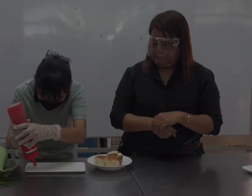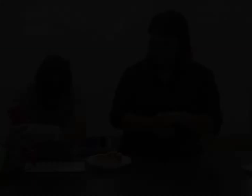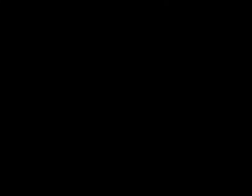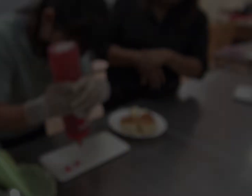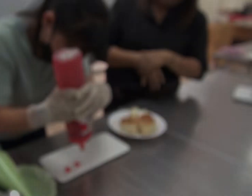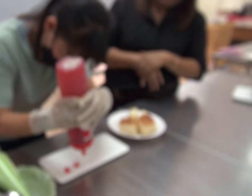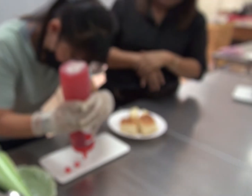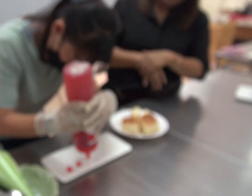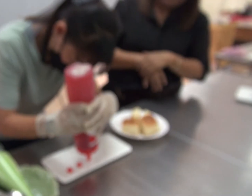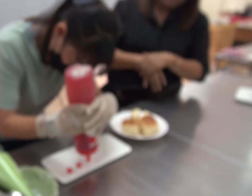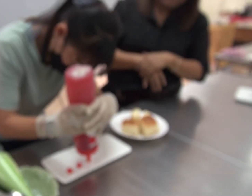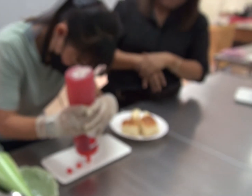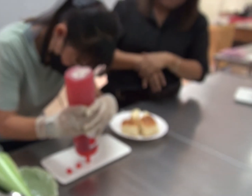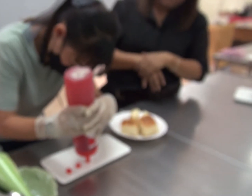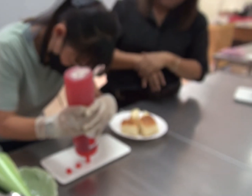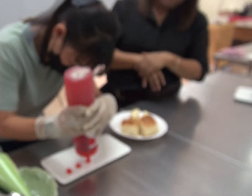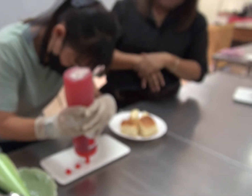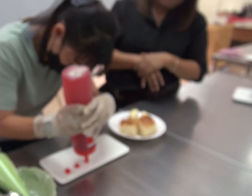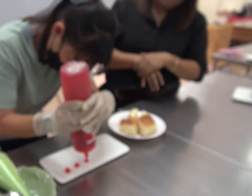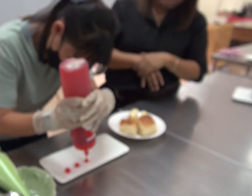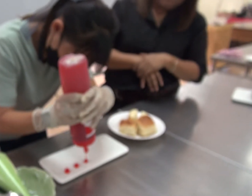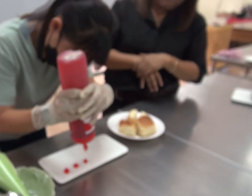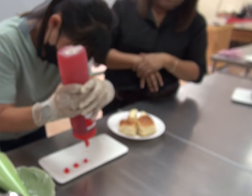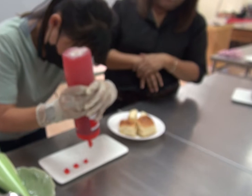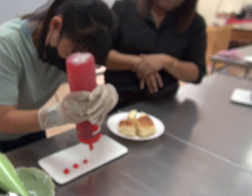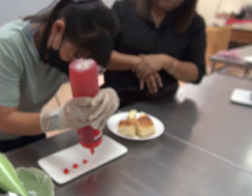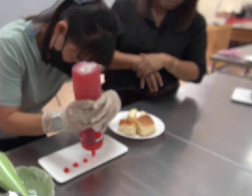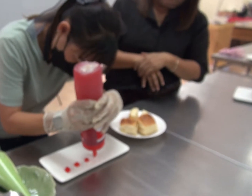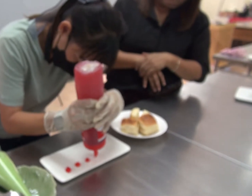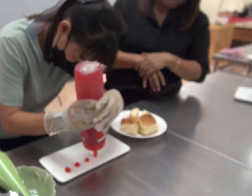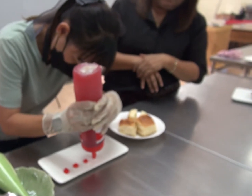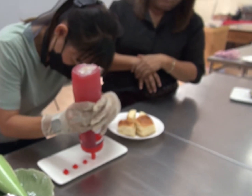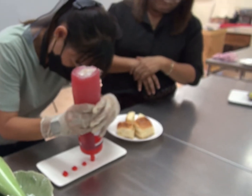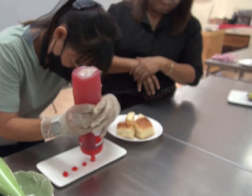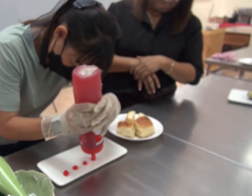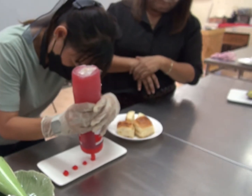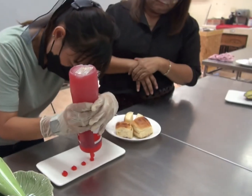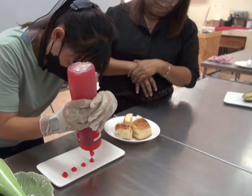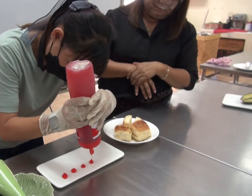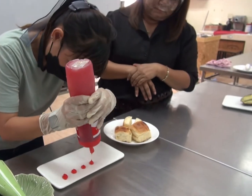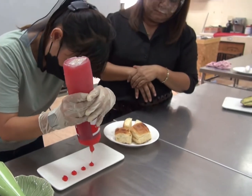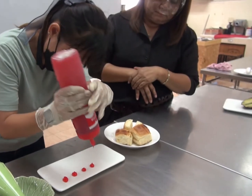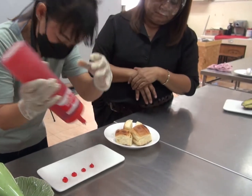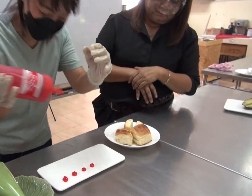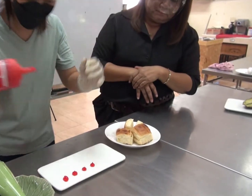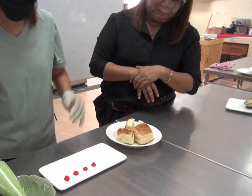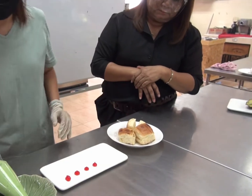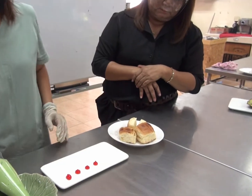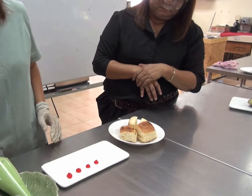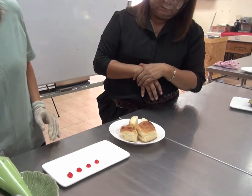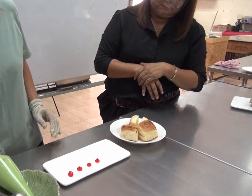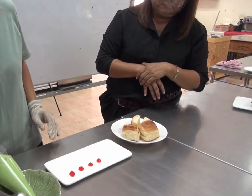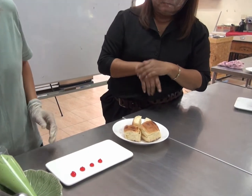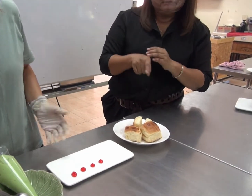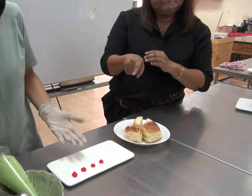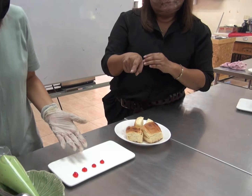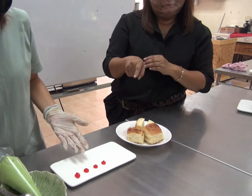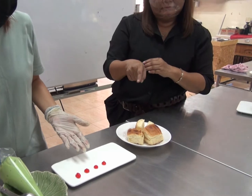ราก็นี่นะ